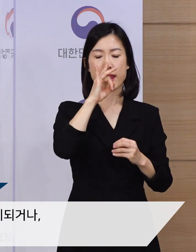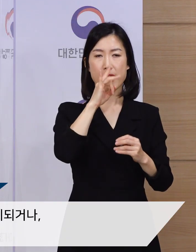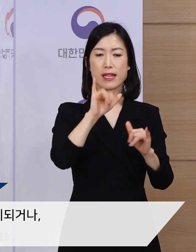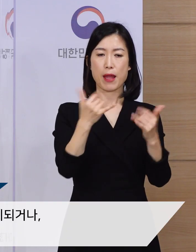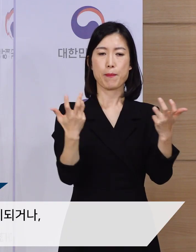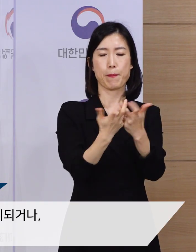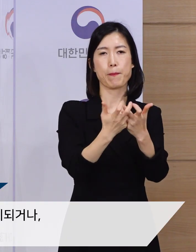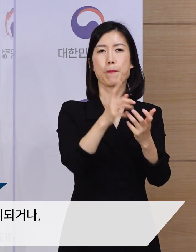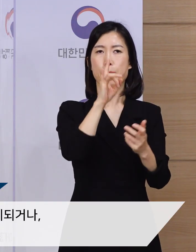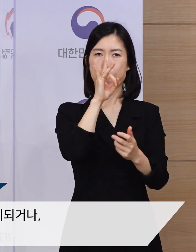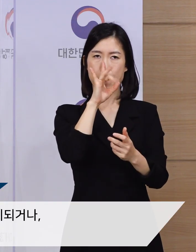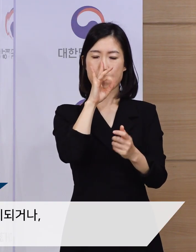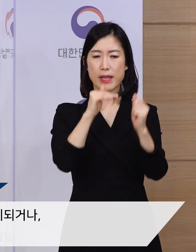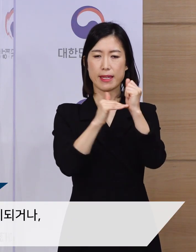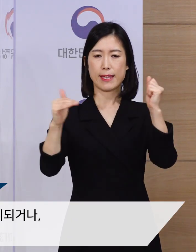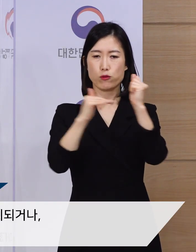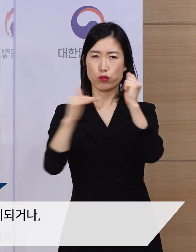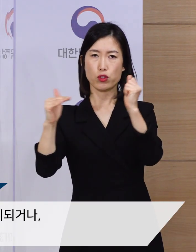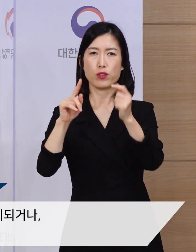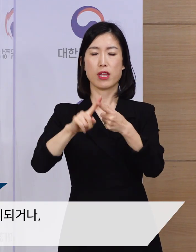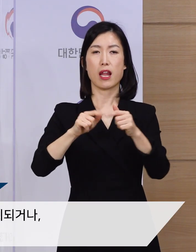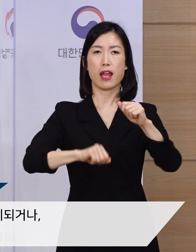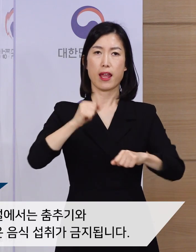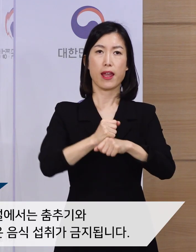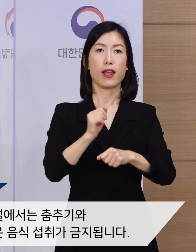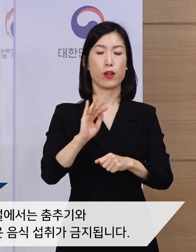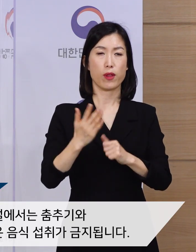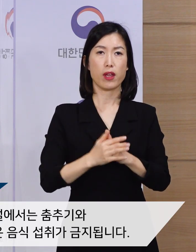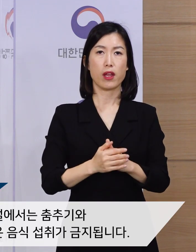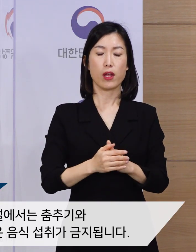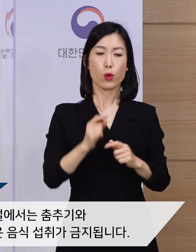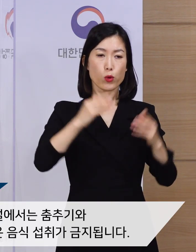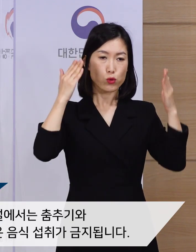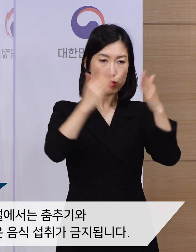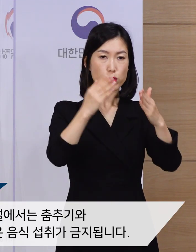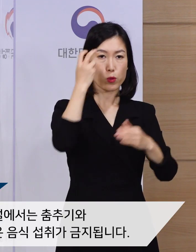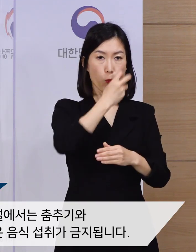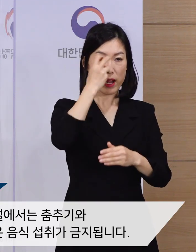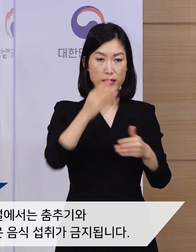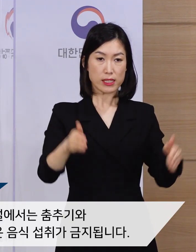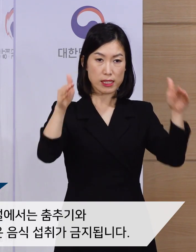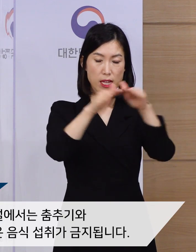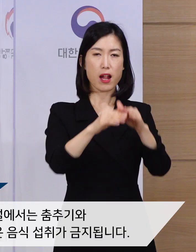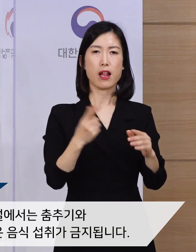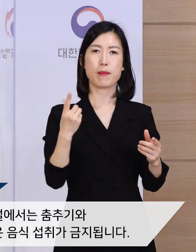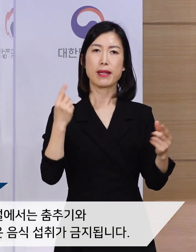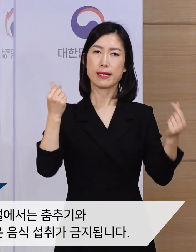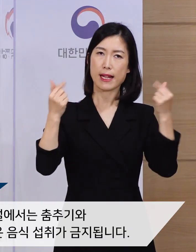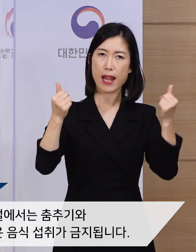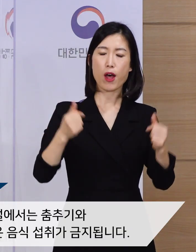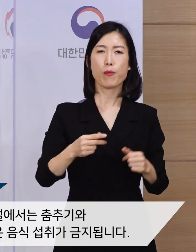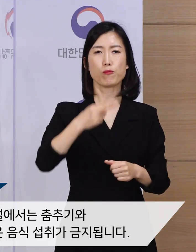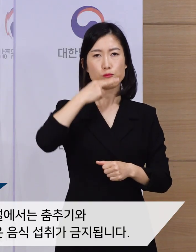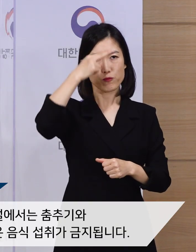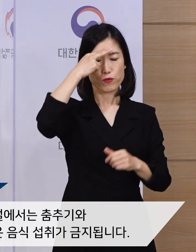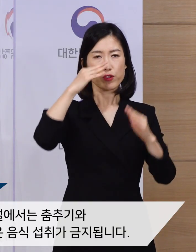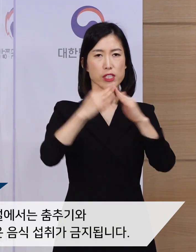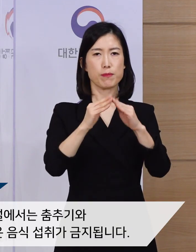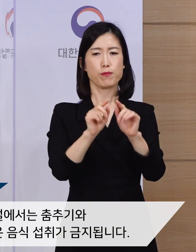밀집도를 낮추기 위한 조치가 실시됩니다. 중증 관리시설 가운데 클럽, 헌팅 포차